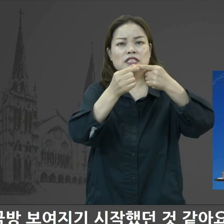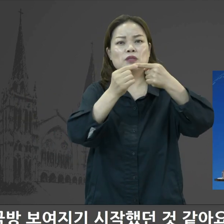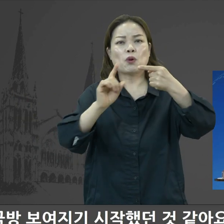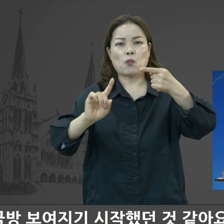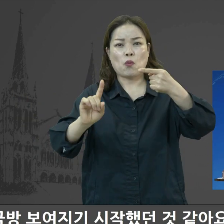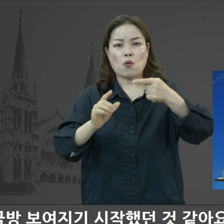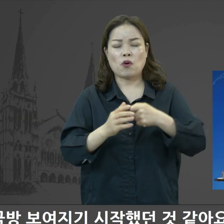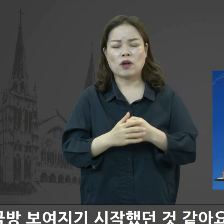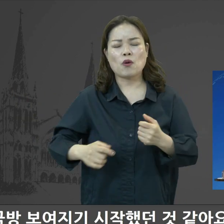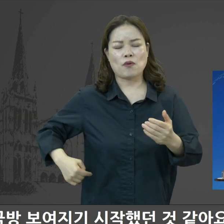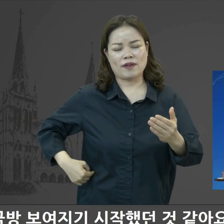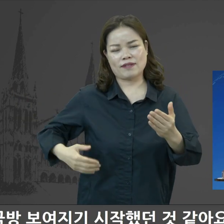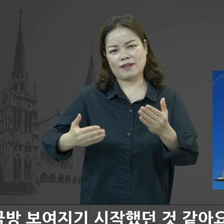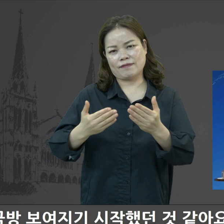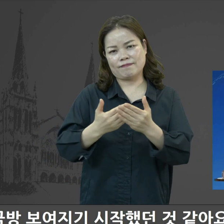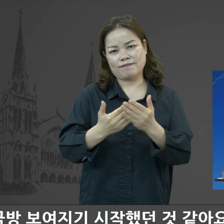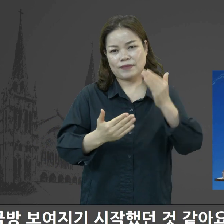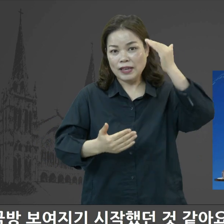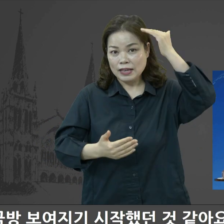것이 뭐냐면 회개였어요.